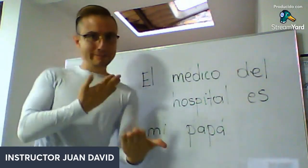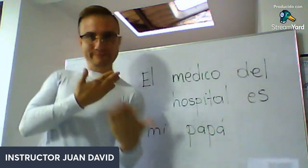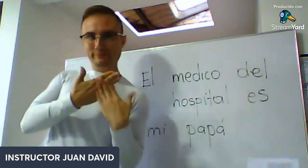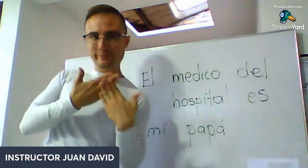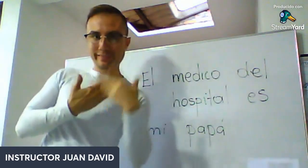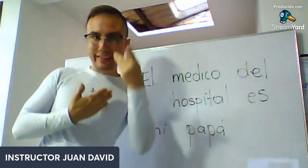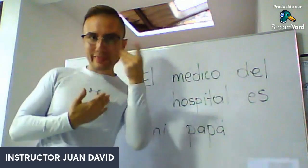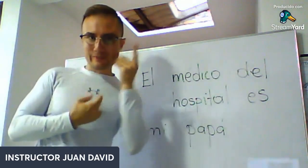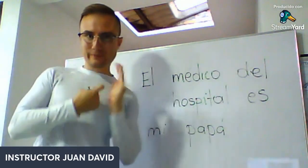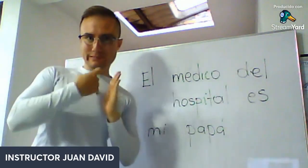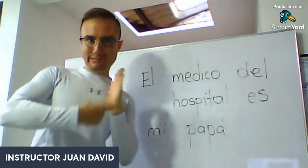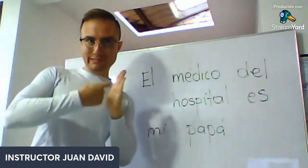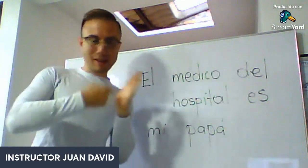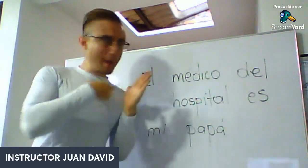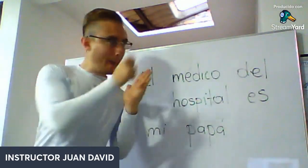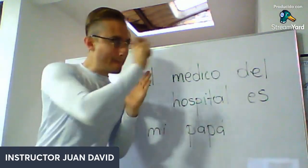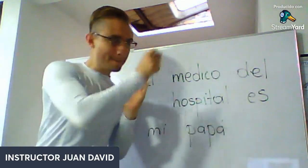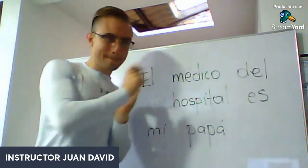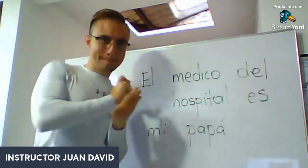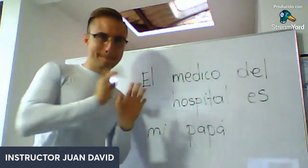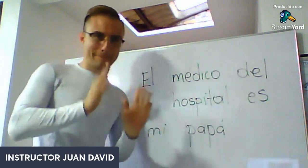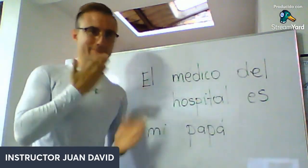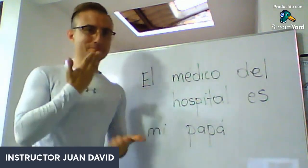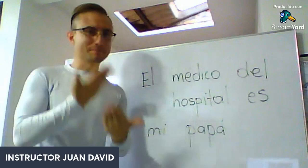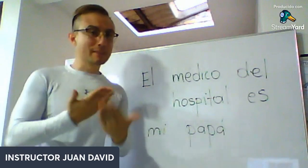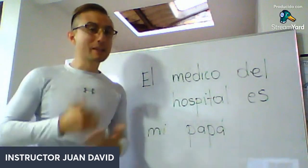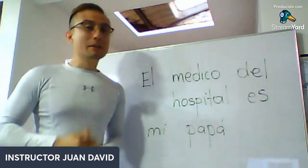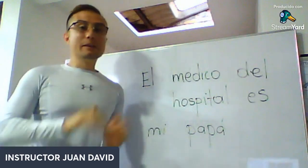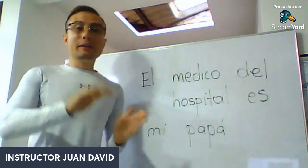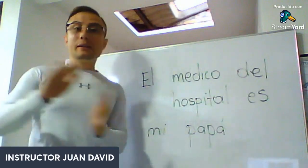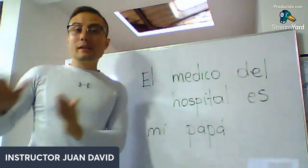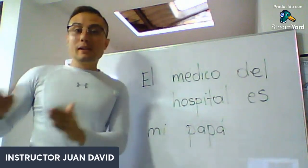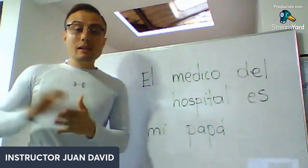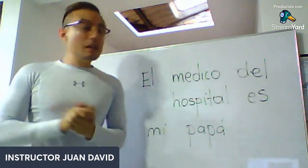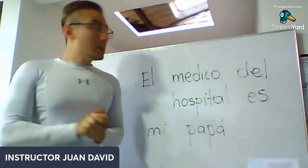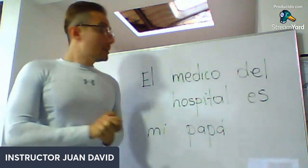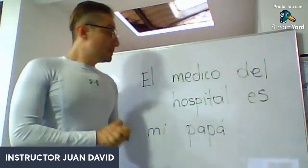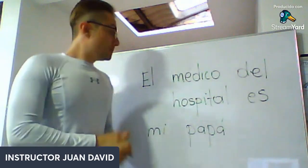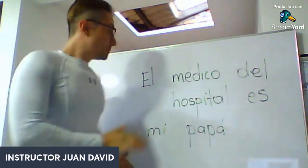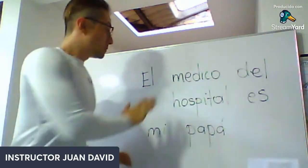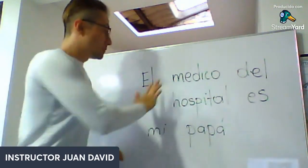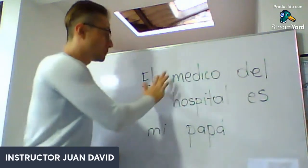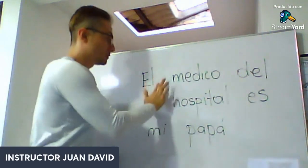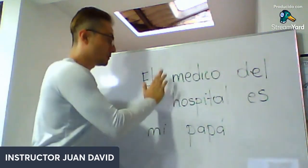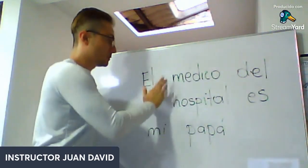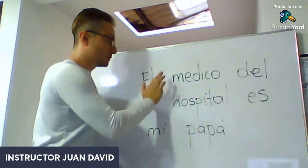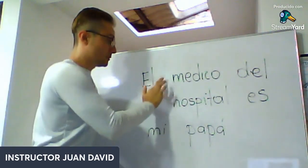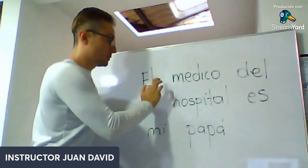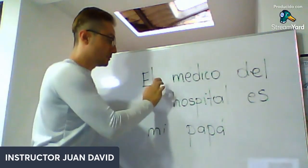que tenemos aquí en español david también me hizo pues una pequeña corrección gracias david